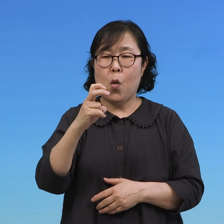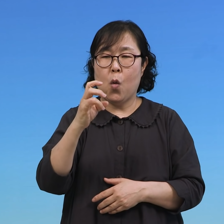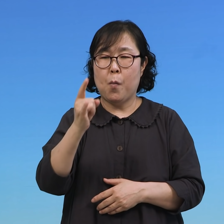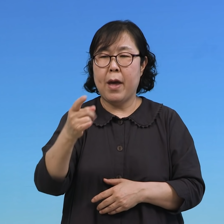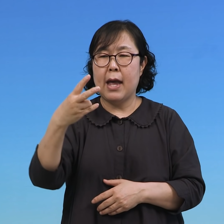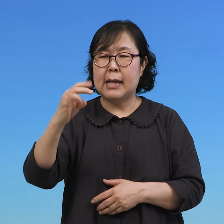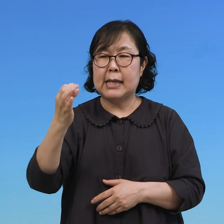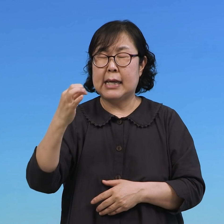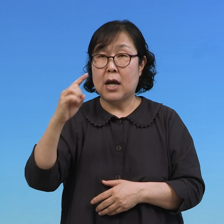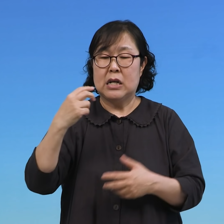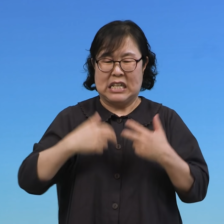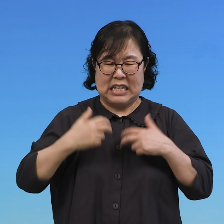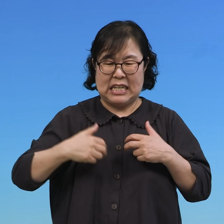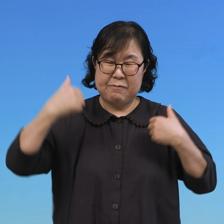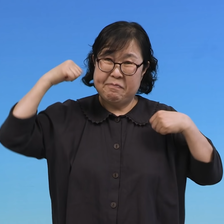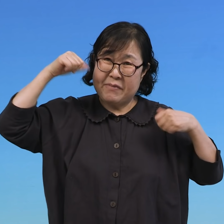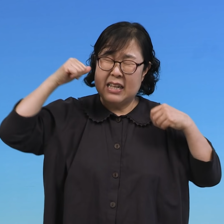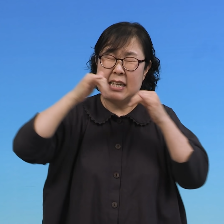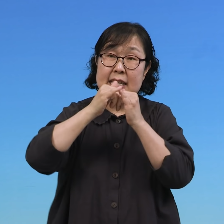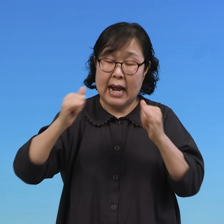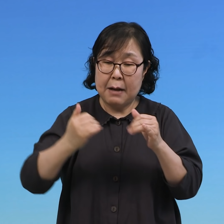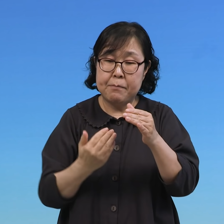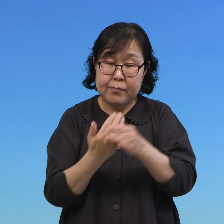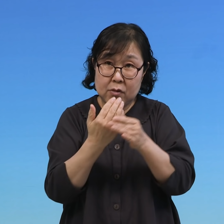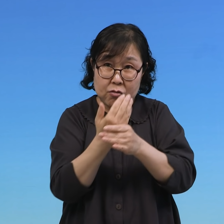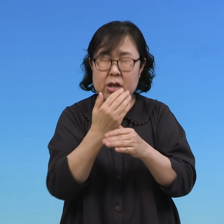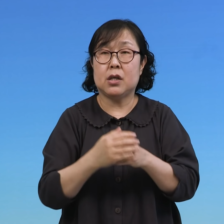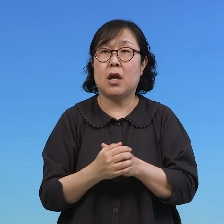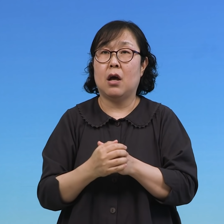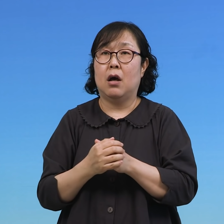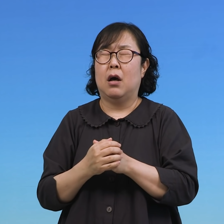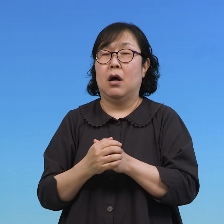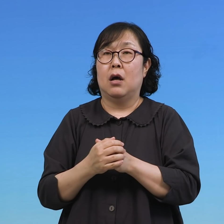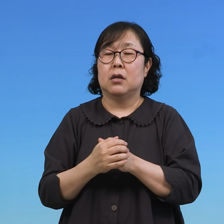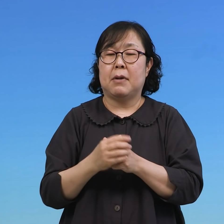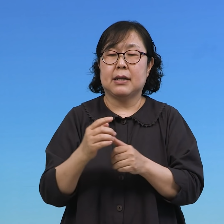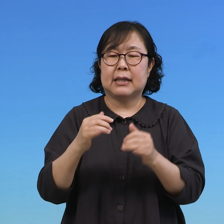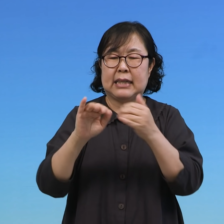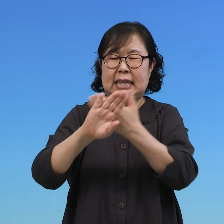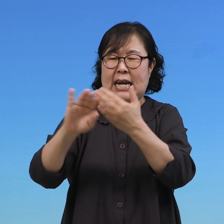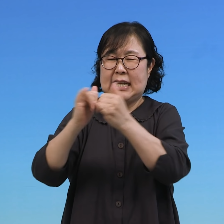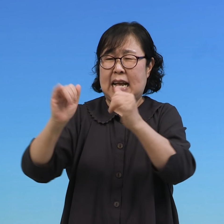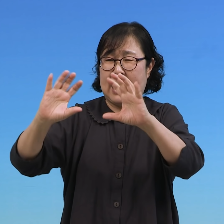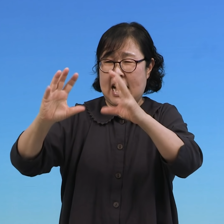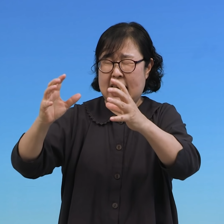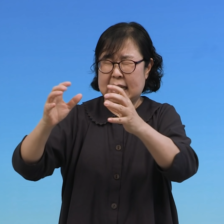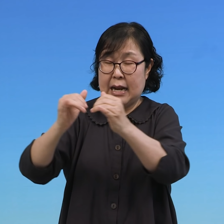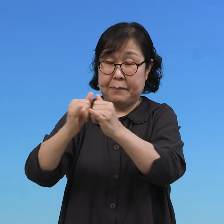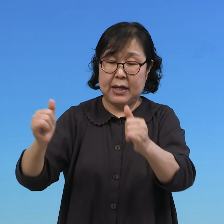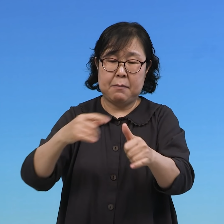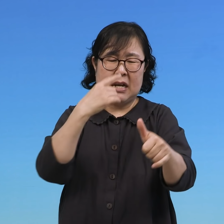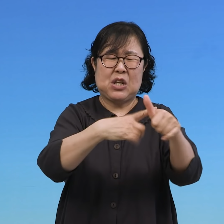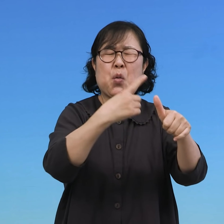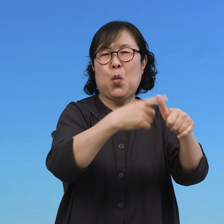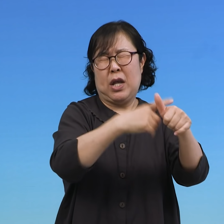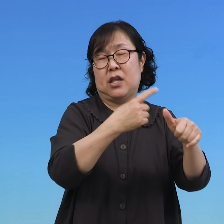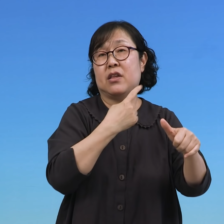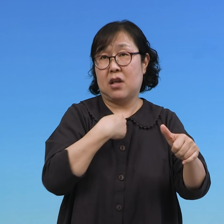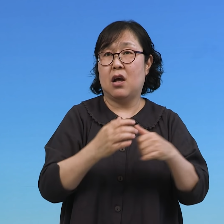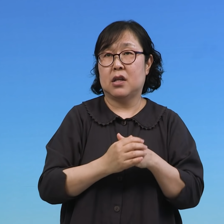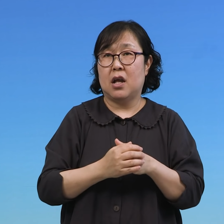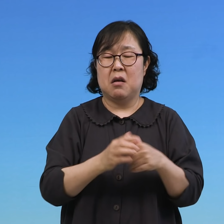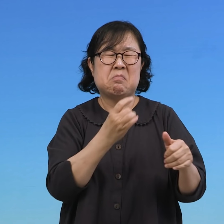대통령이라고 조롱당하던 사람이에요. 그때 우리나라 막 사람들도 그런 글을 쓰고 했던 기억이 나거든요. 그렇게